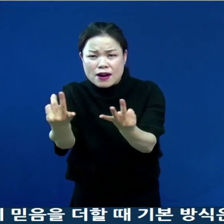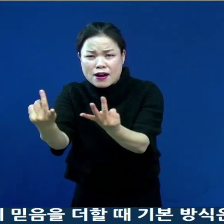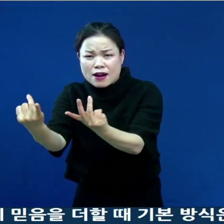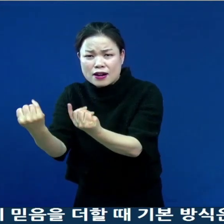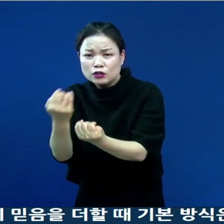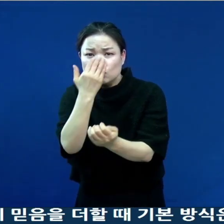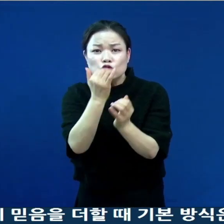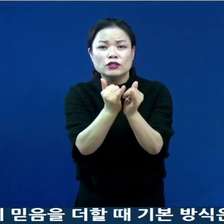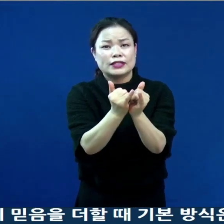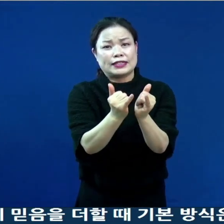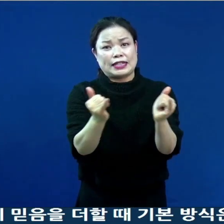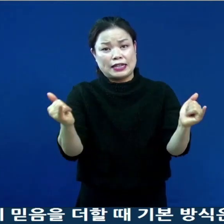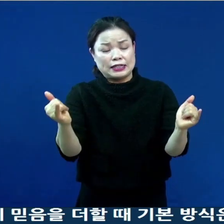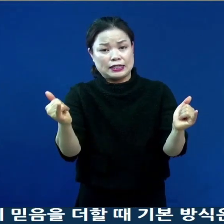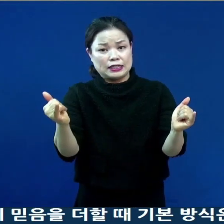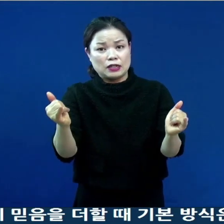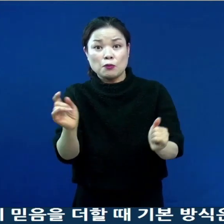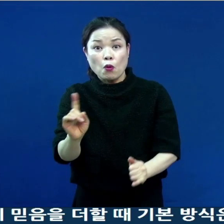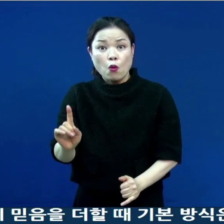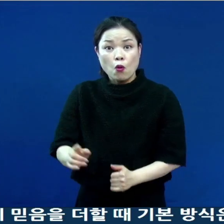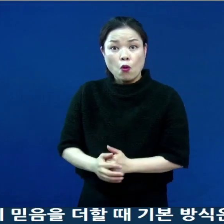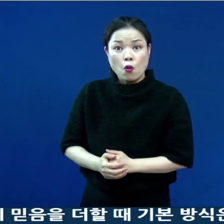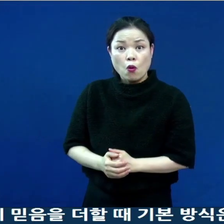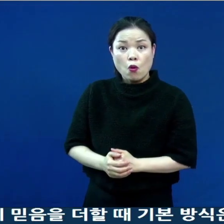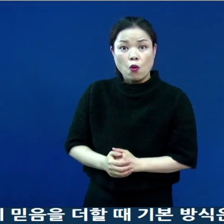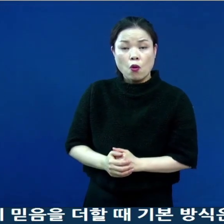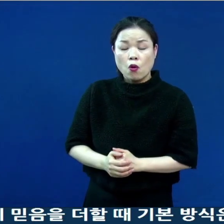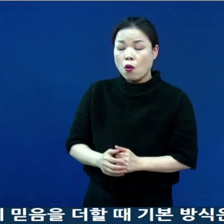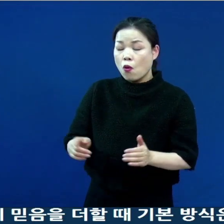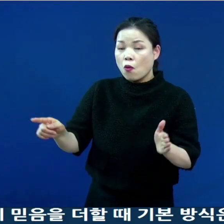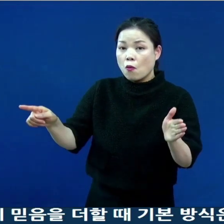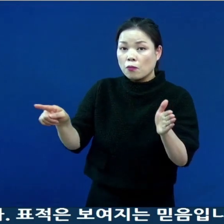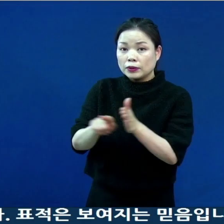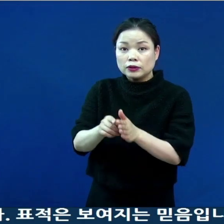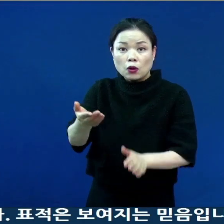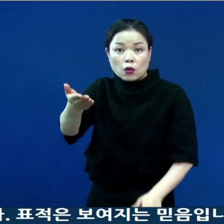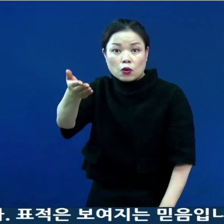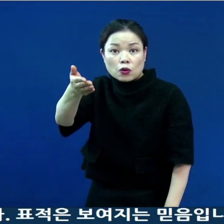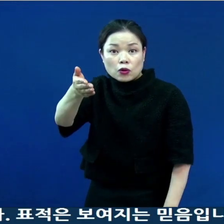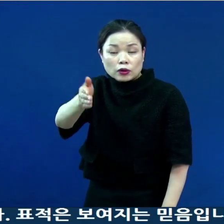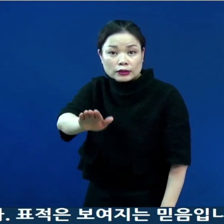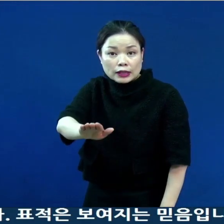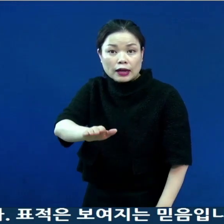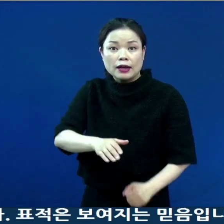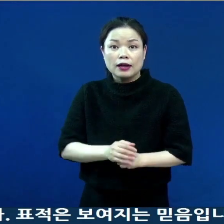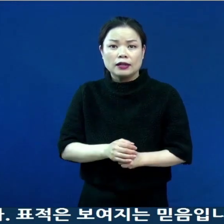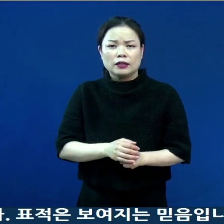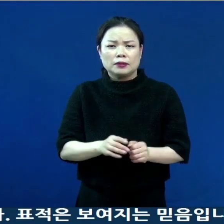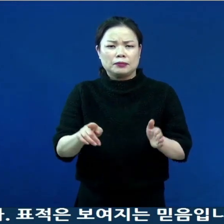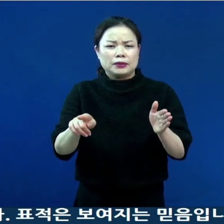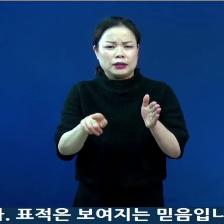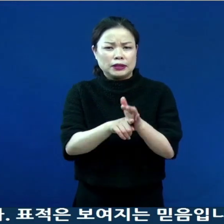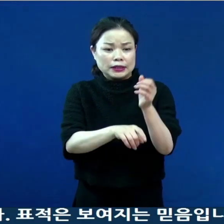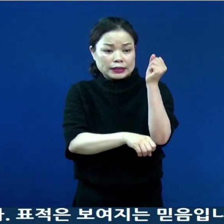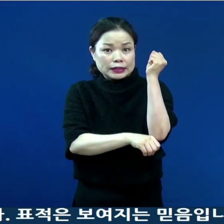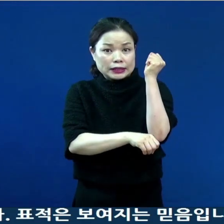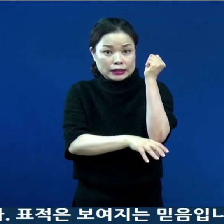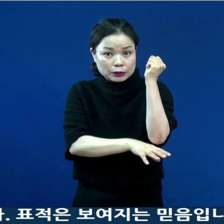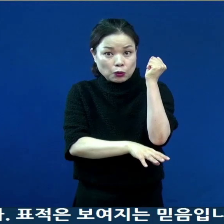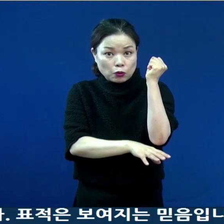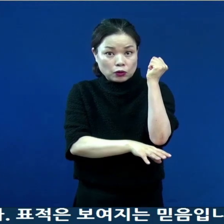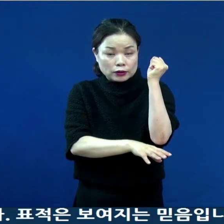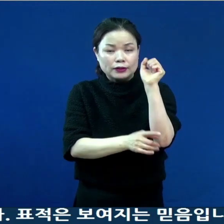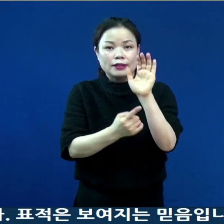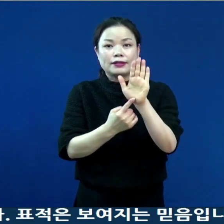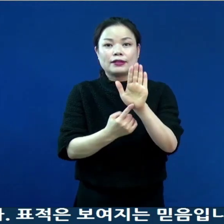유대인, 본 유대인들이 그를 뭐 했다? 믿었으나. 보고 믿은 그 믿음의 기본꼴이